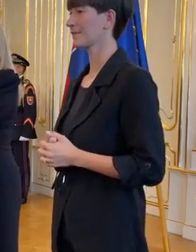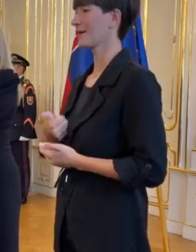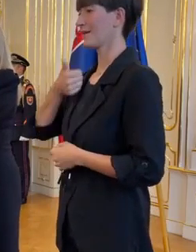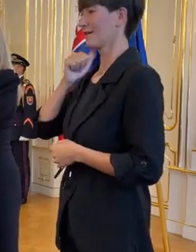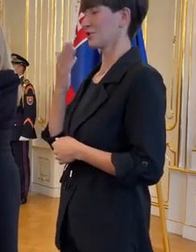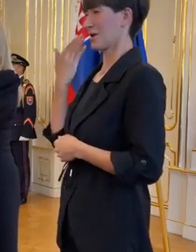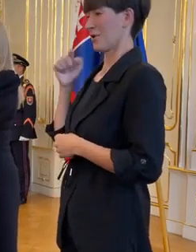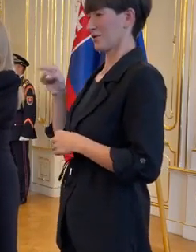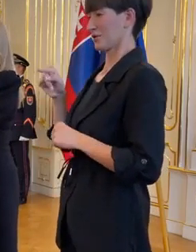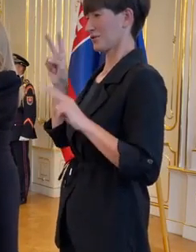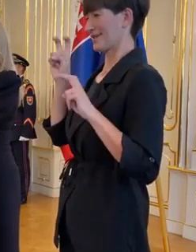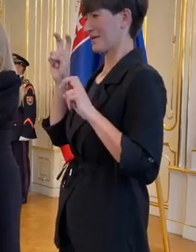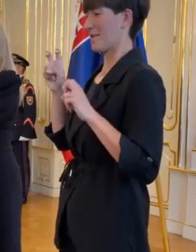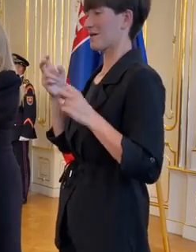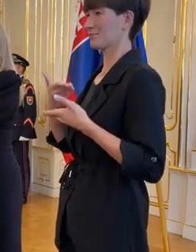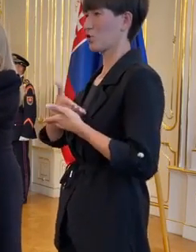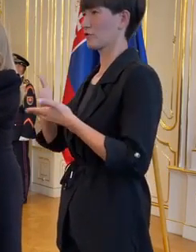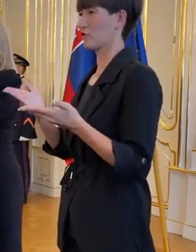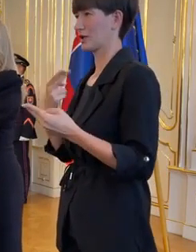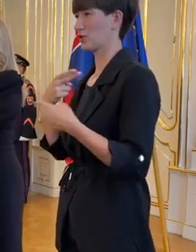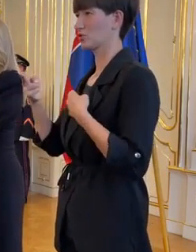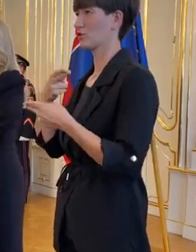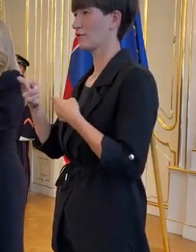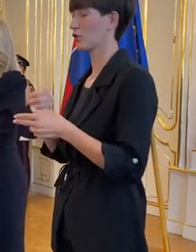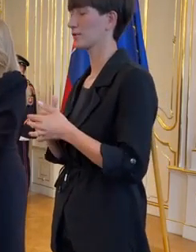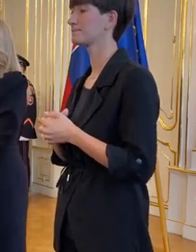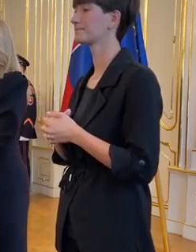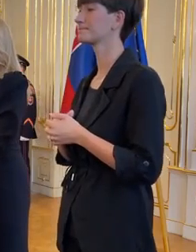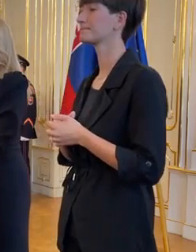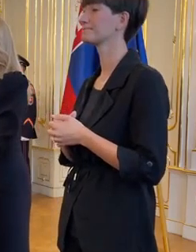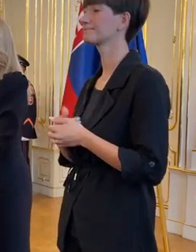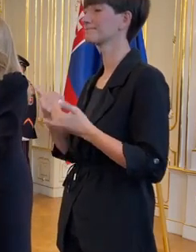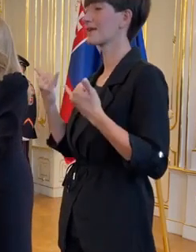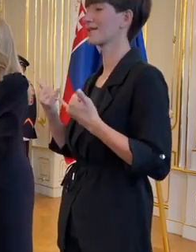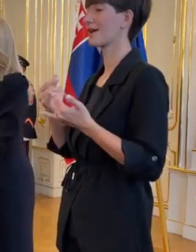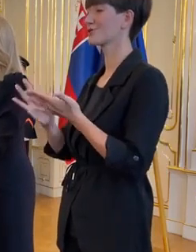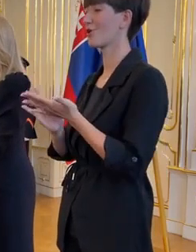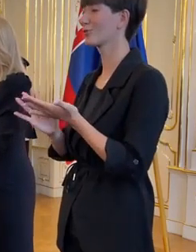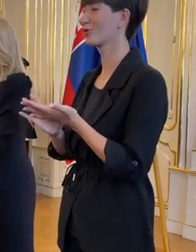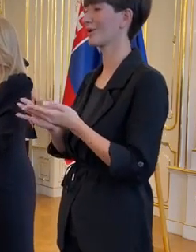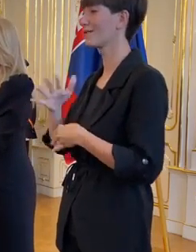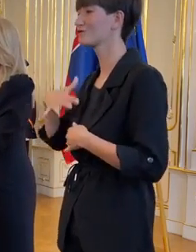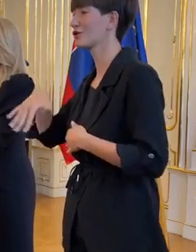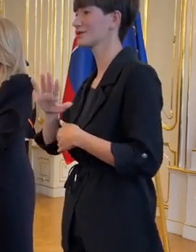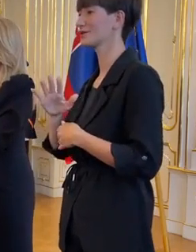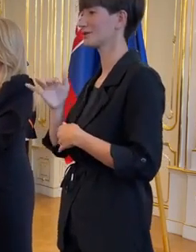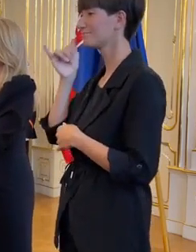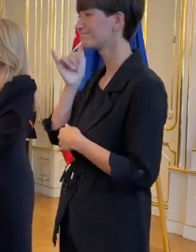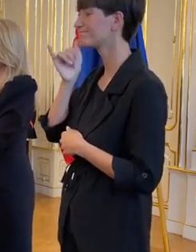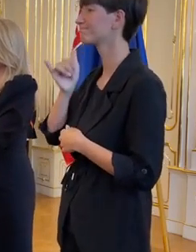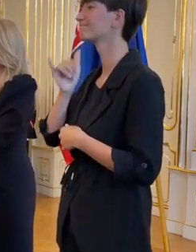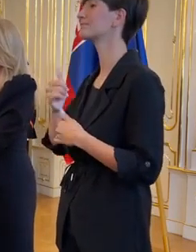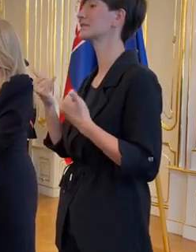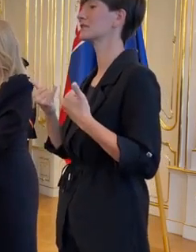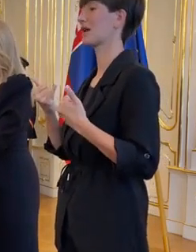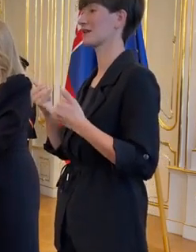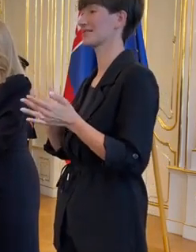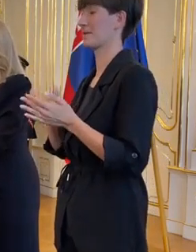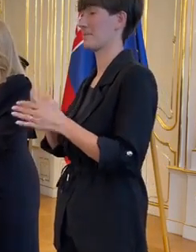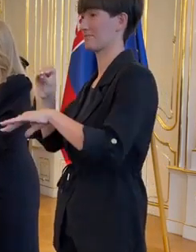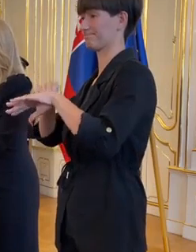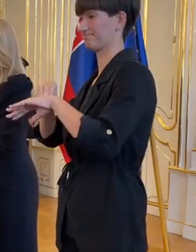mali na túto tému veľmi otvorený rozhovor. V dobe relativizácie všetkého treba práve z najvyšších pozícií pripomínať, že